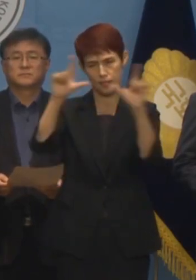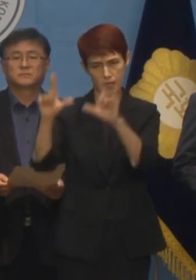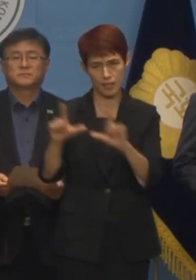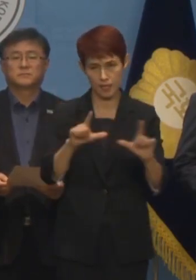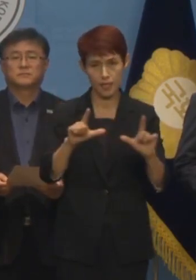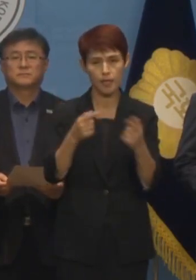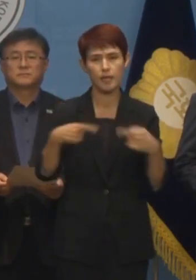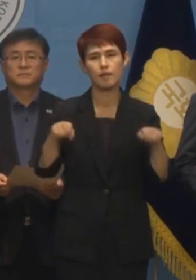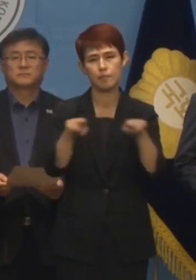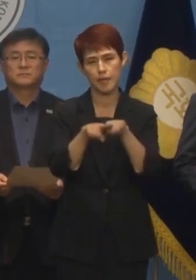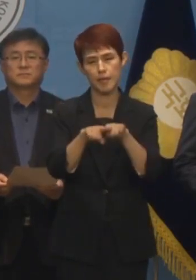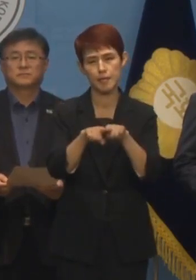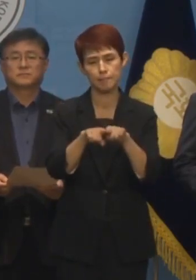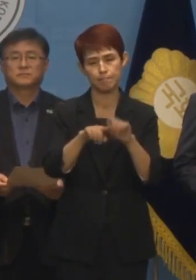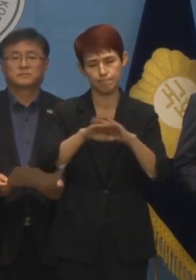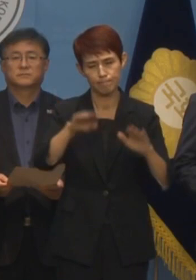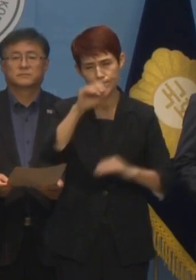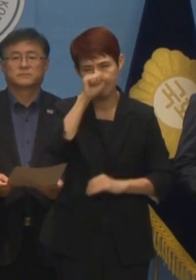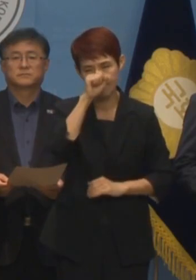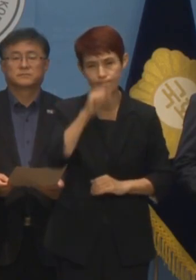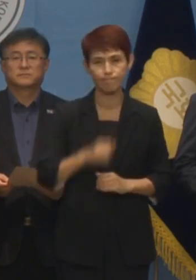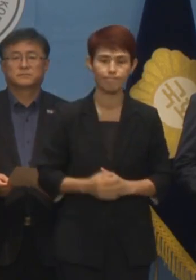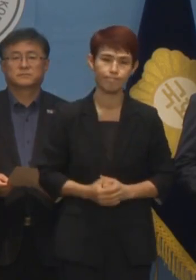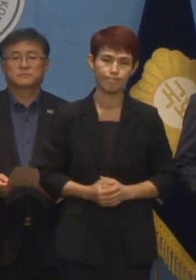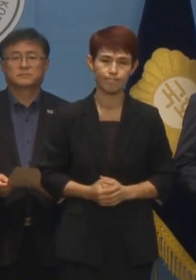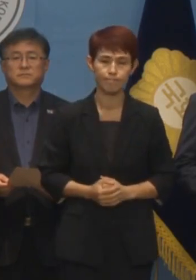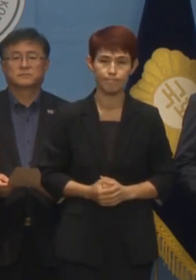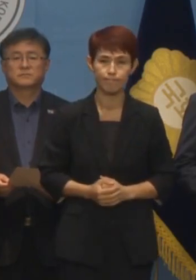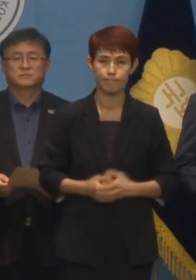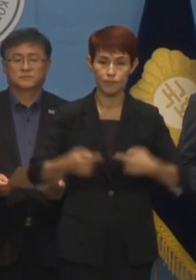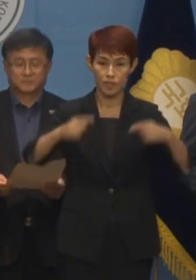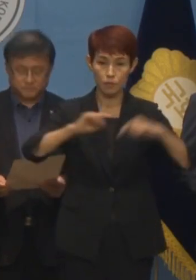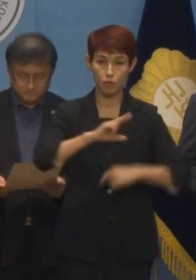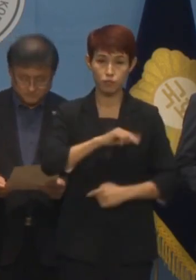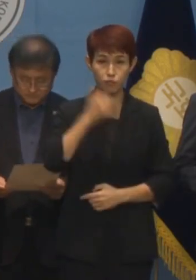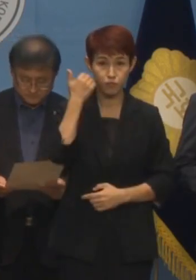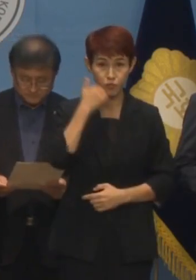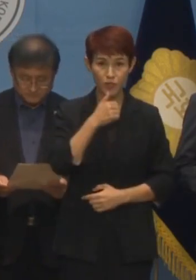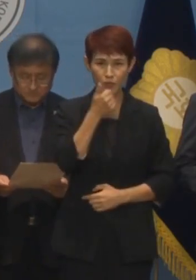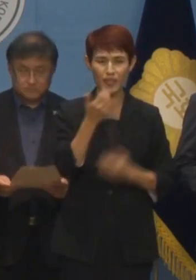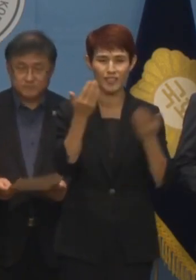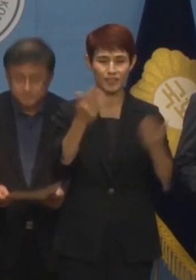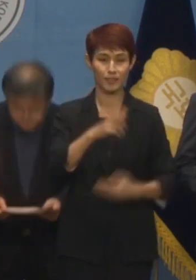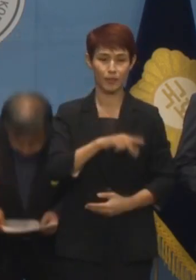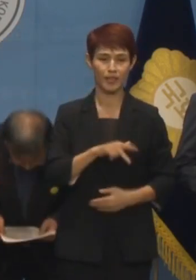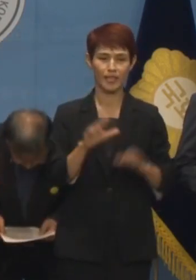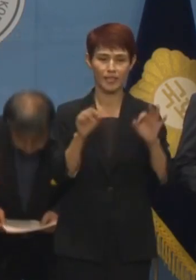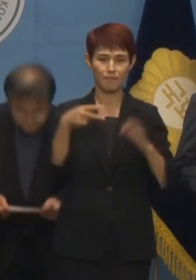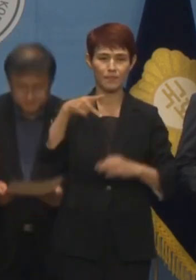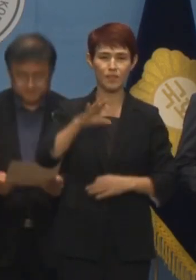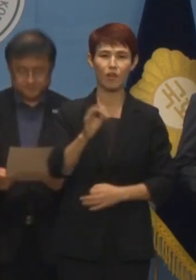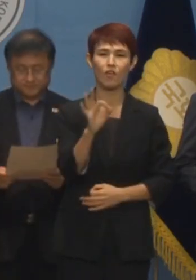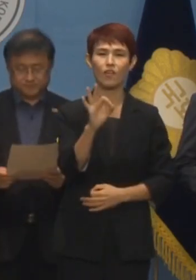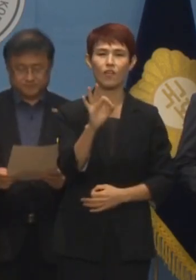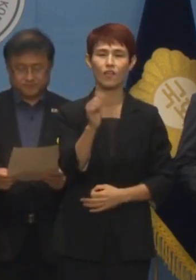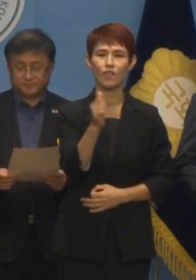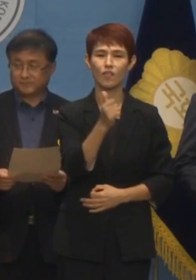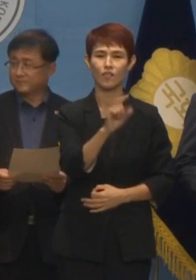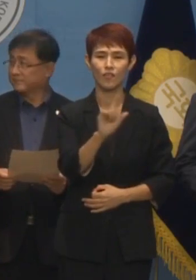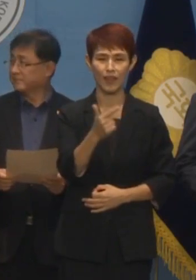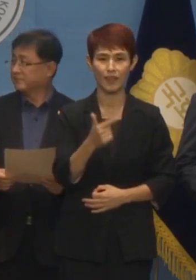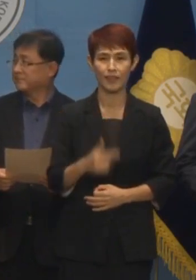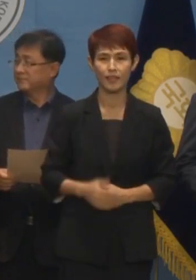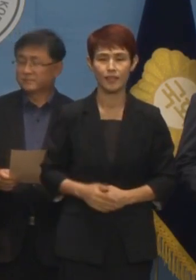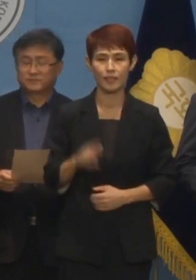문제를 함께 풀어갔으면 좋겠습니다. 참석 의원님들 소개해드립니다. 김성환 의원님 오셨습니다. 박지혜